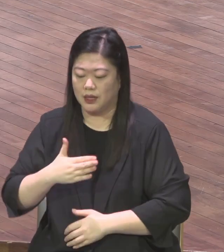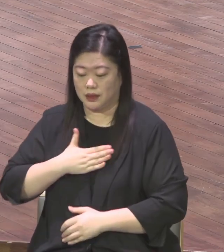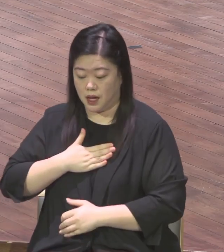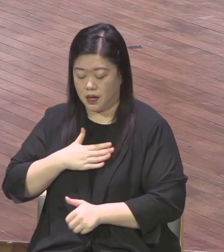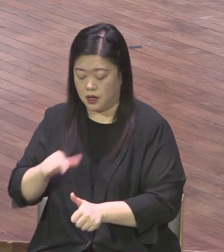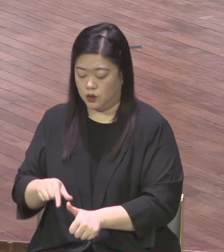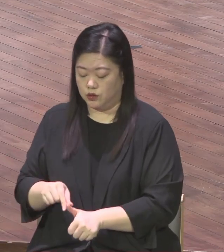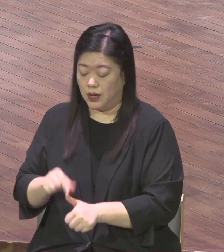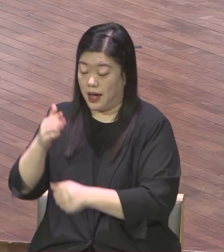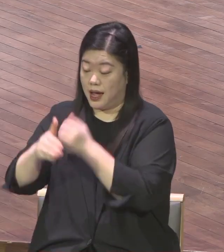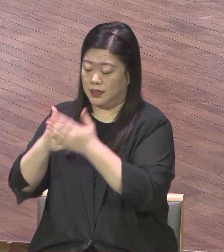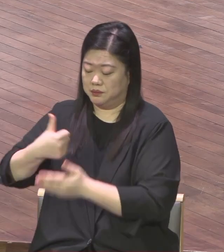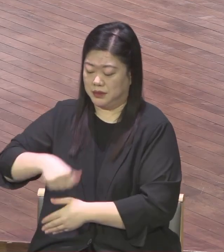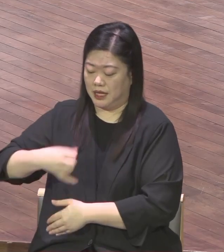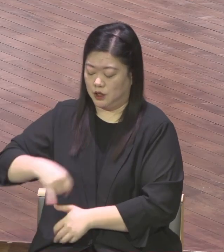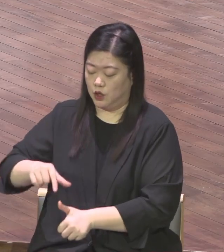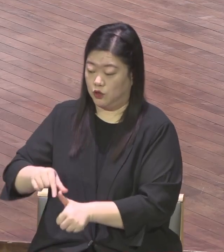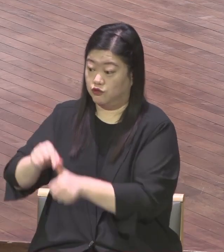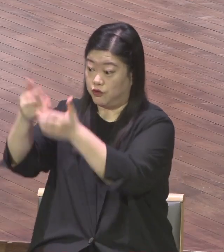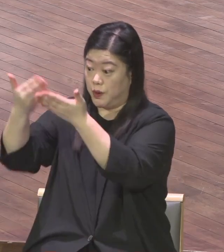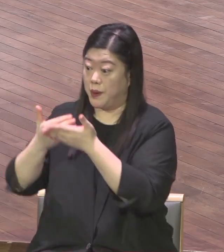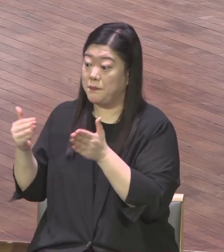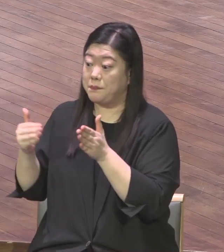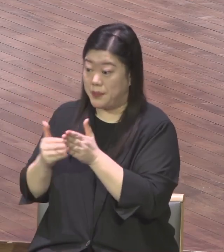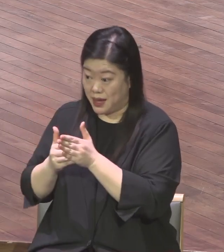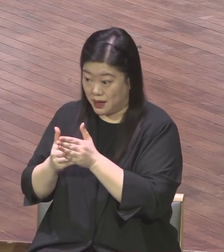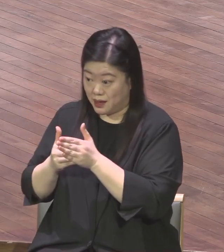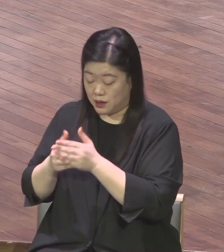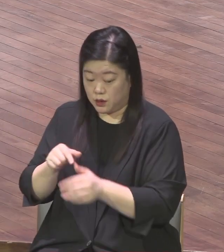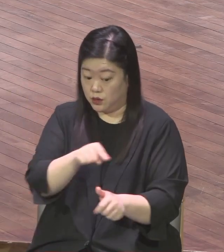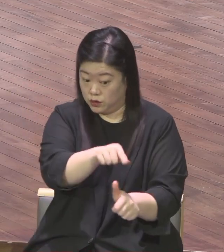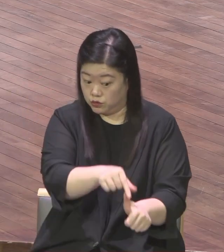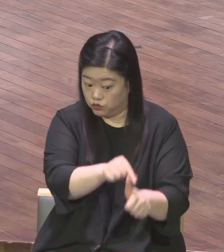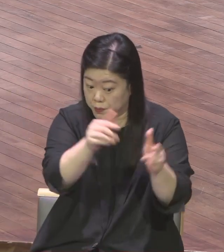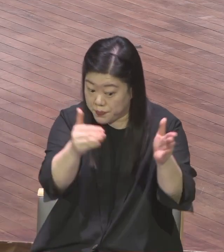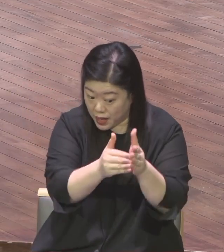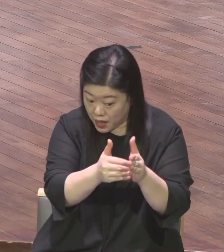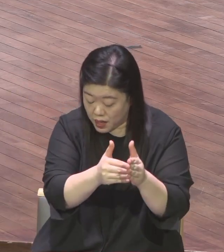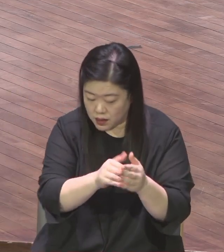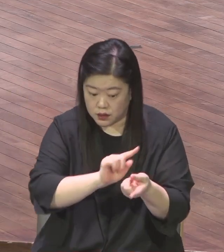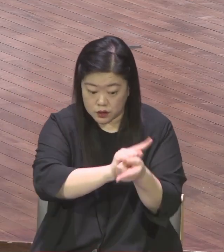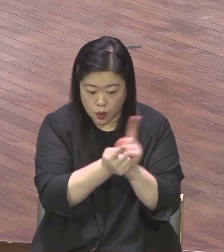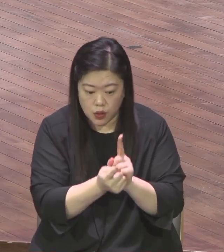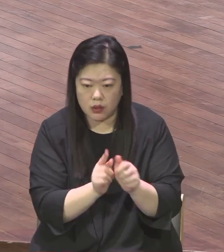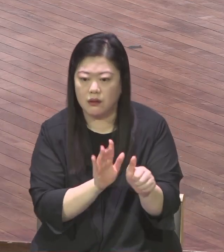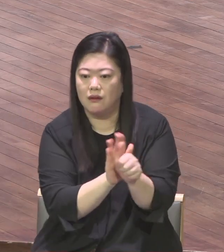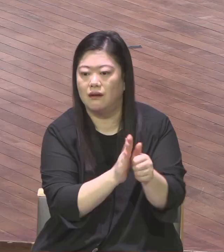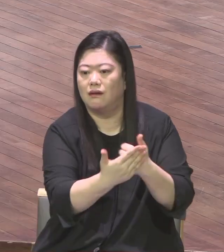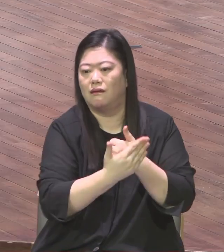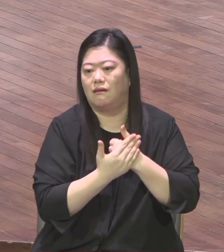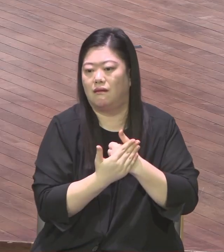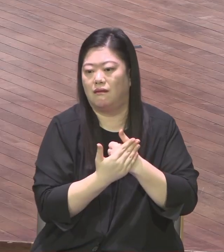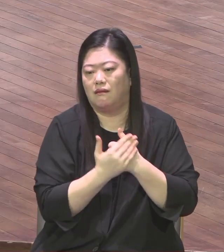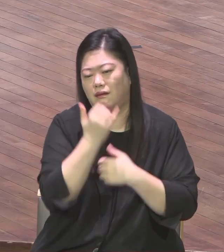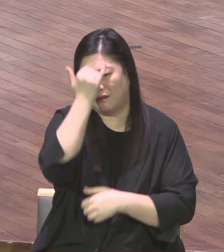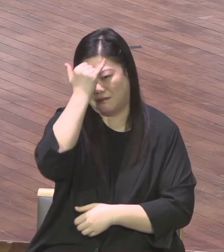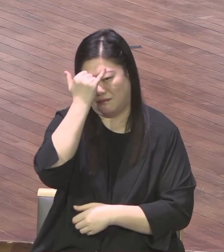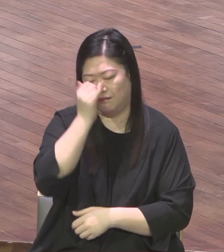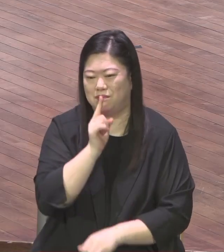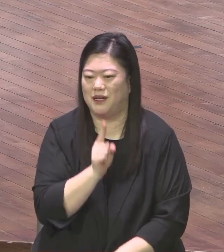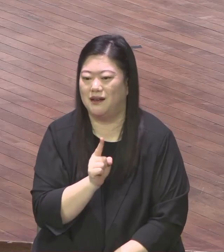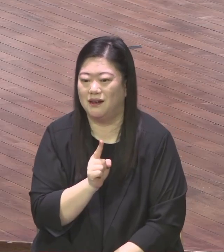구원받은 하나님의 자녀가 서로 권면하고 서로 세워가는 삶을 살아야